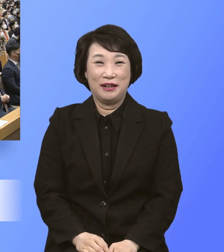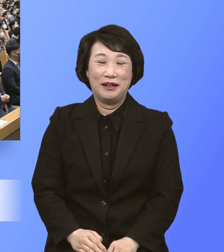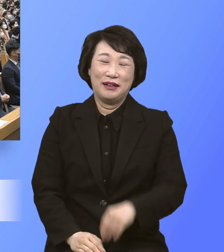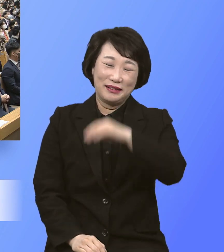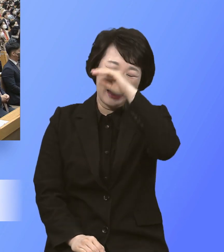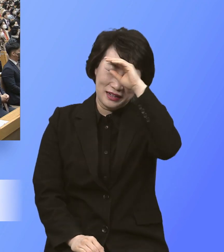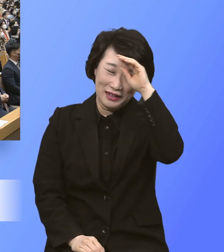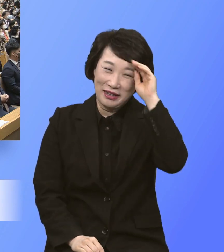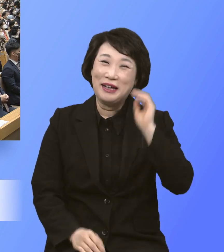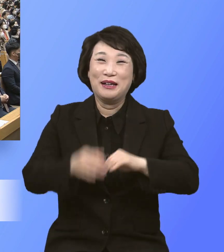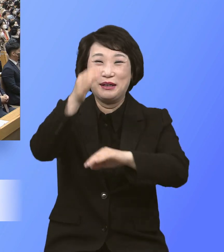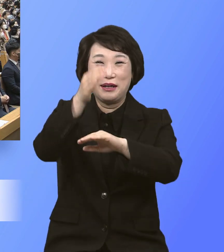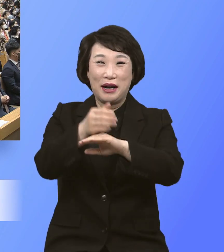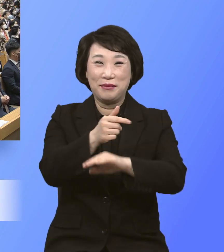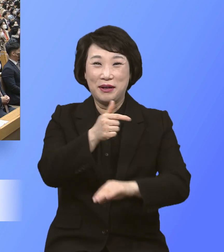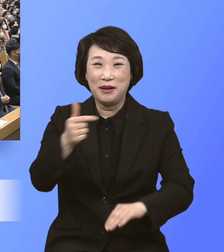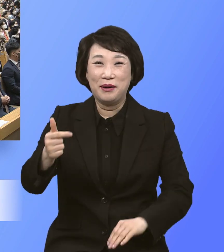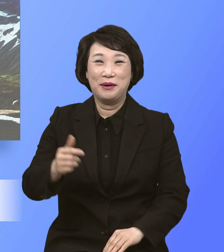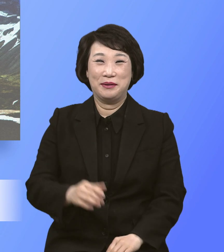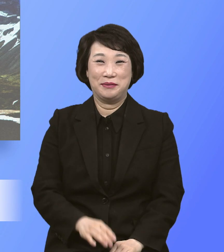너무 감사하지 않습니까?